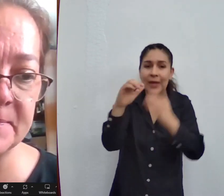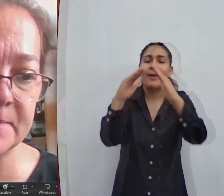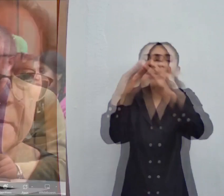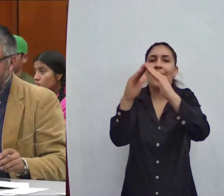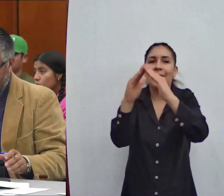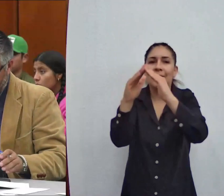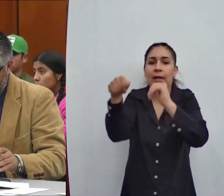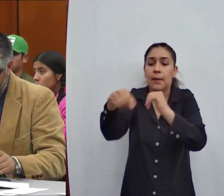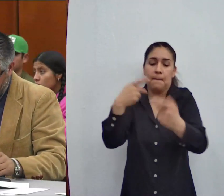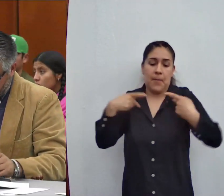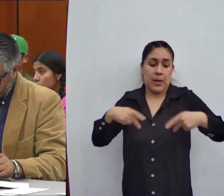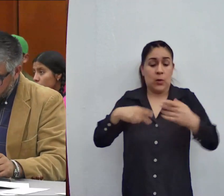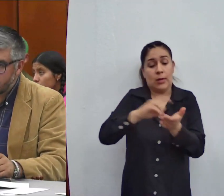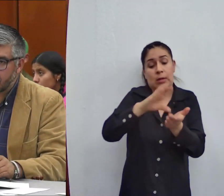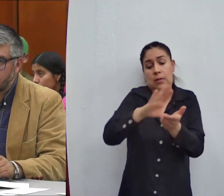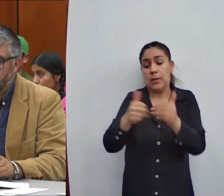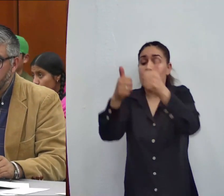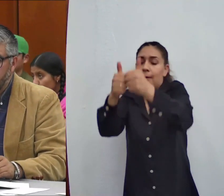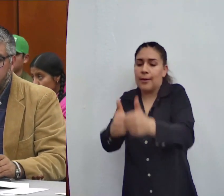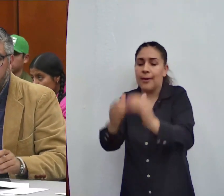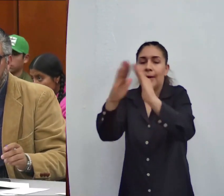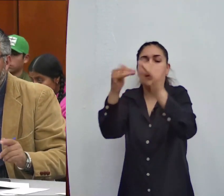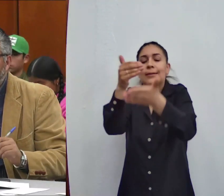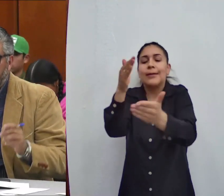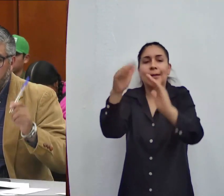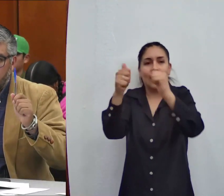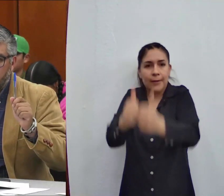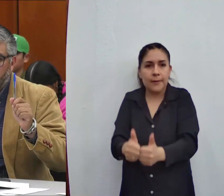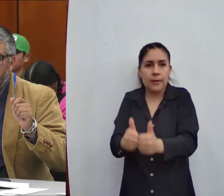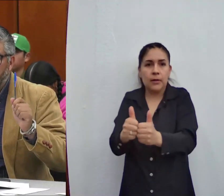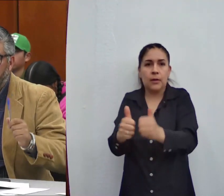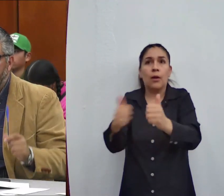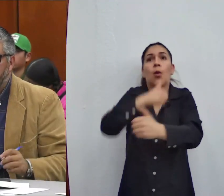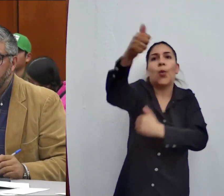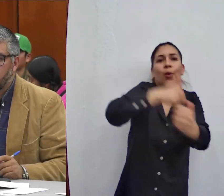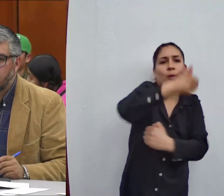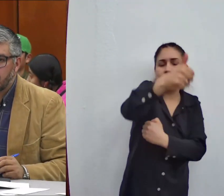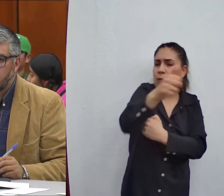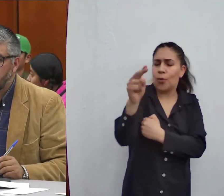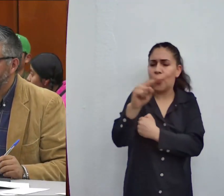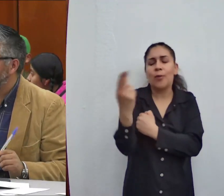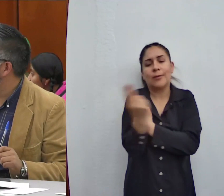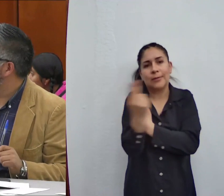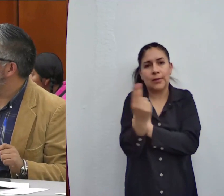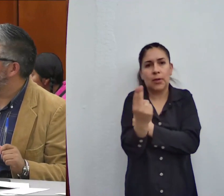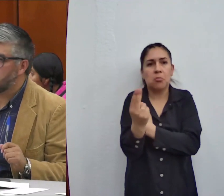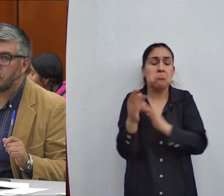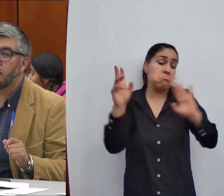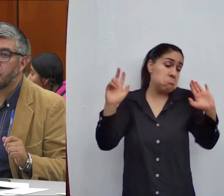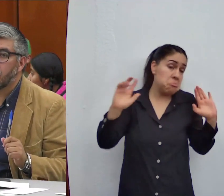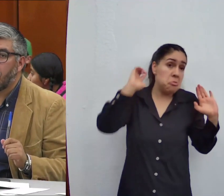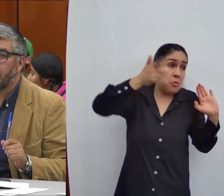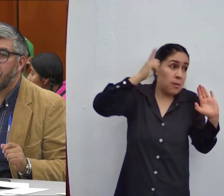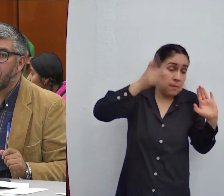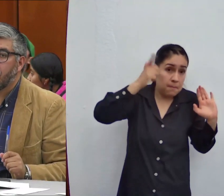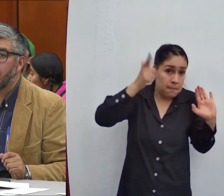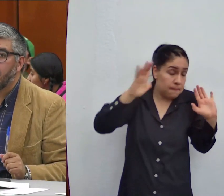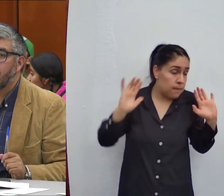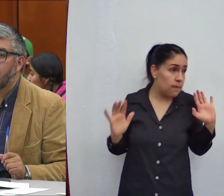Gracias. Muchas gracias, Dulce. Tenemos una participación más en Zoom.